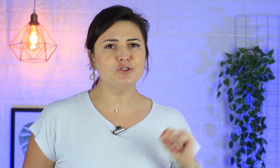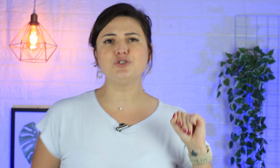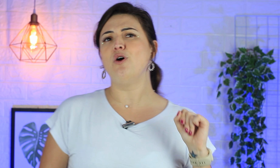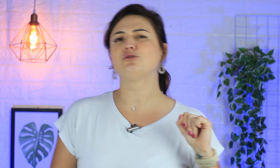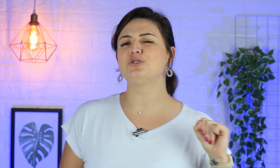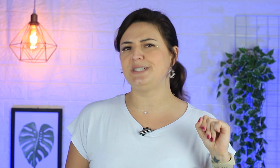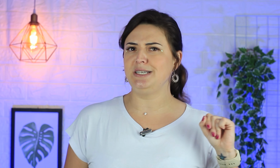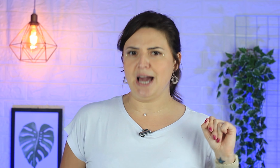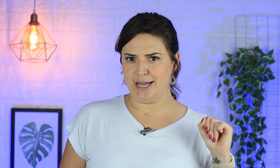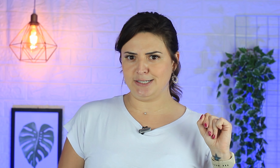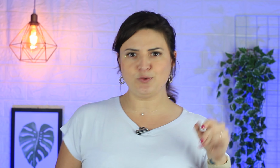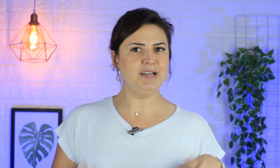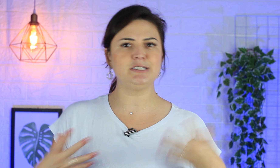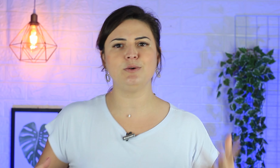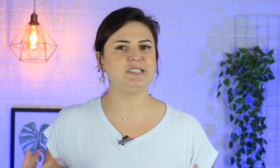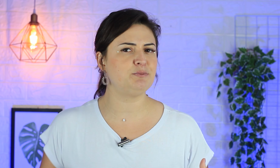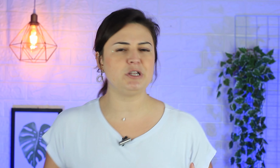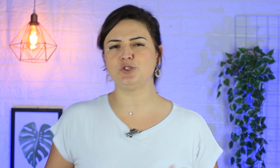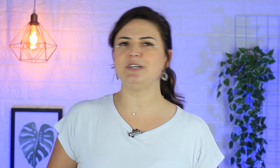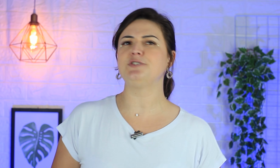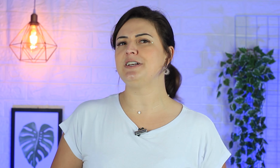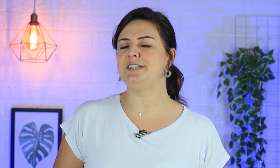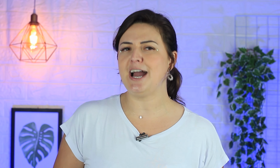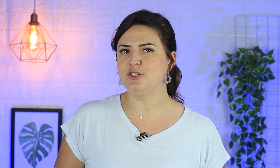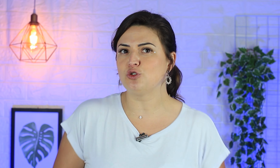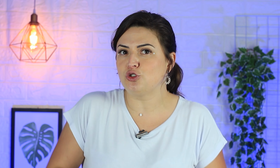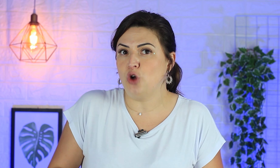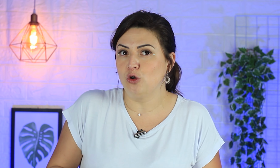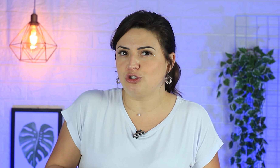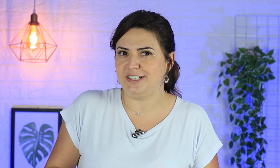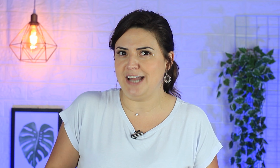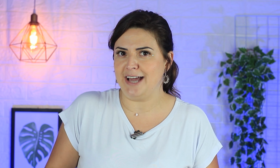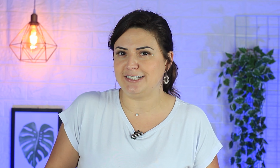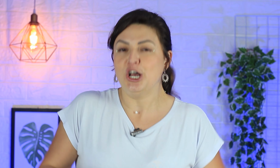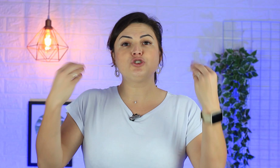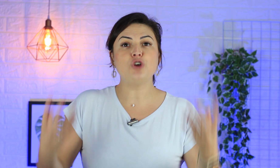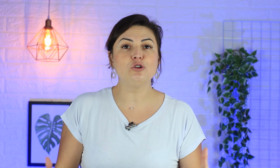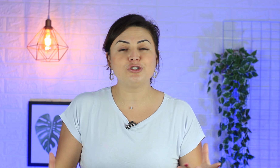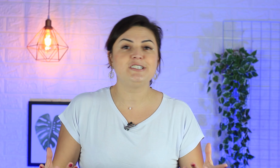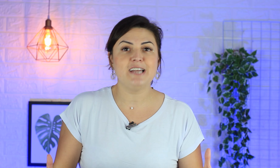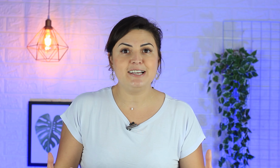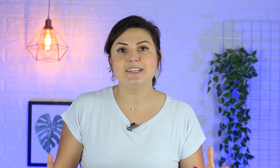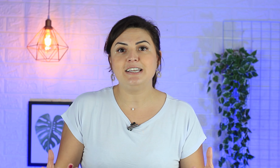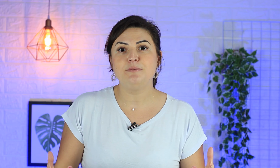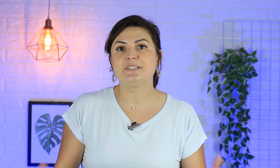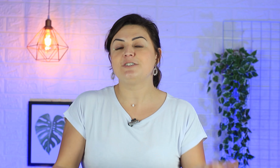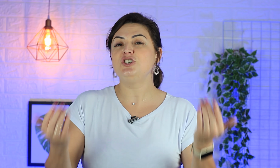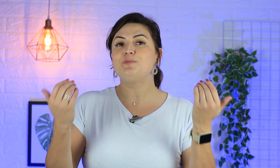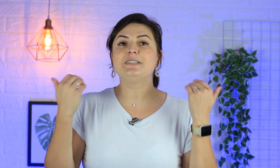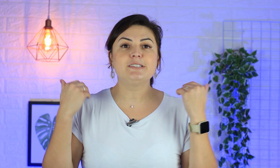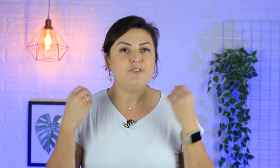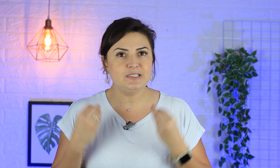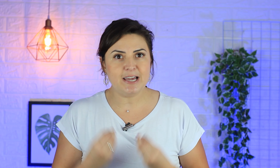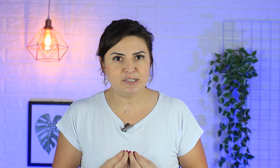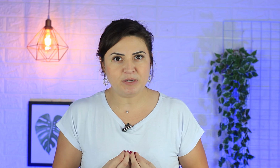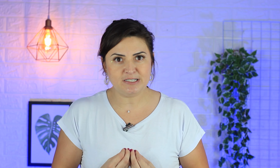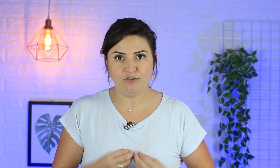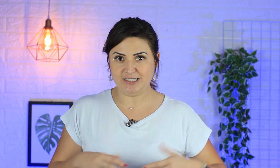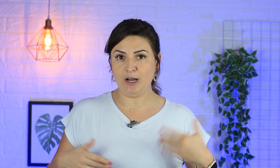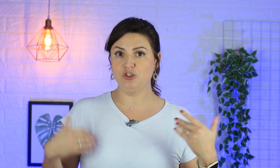E os outros sinais? Quais são as expressões faciais dos outros sinais? Os outros sinais da Libras, a gente precisa fazer a expressão facial